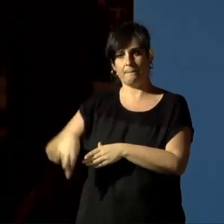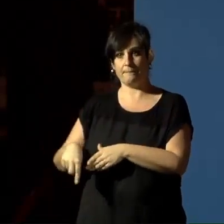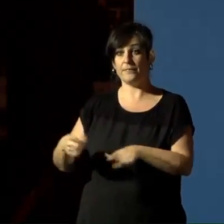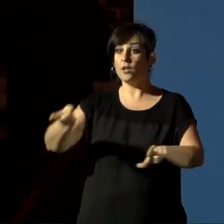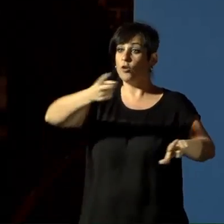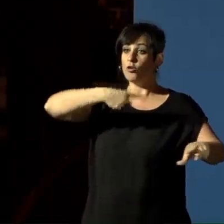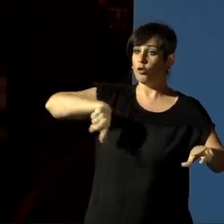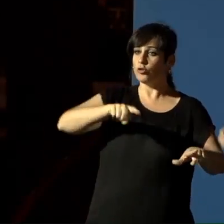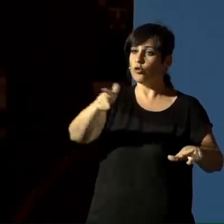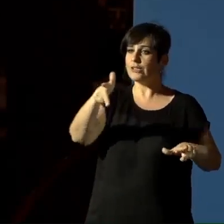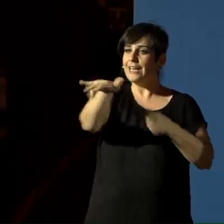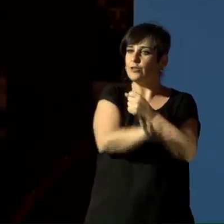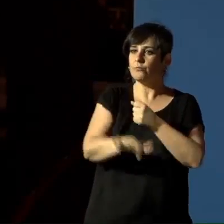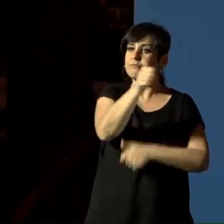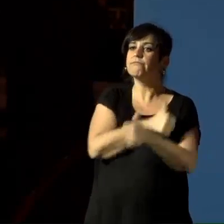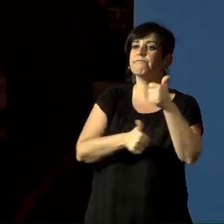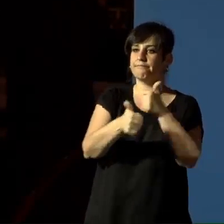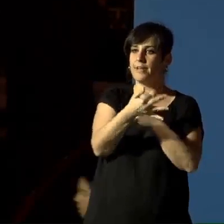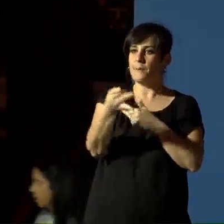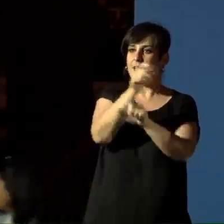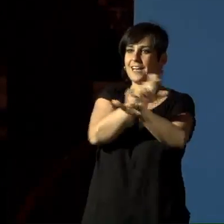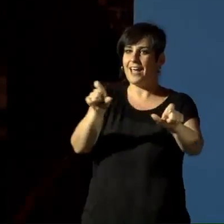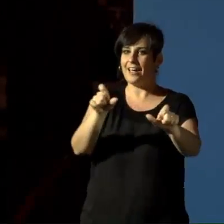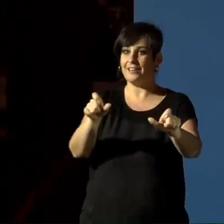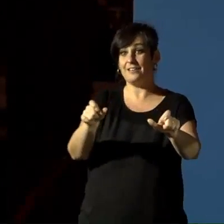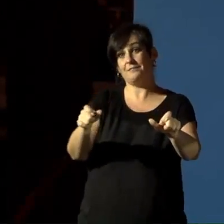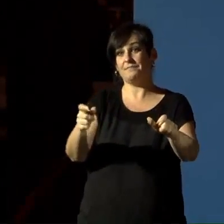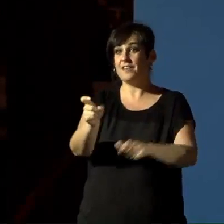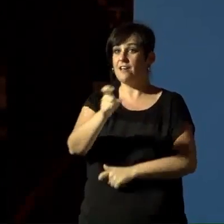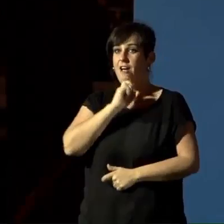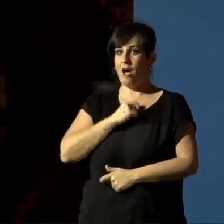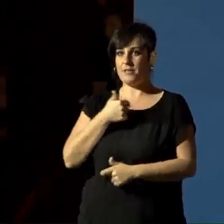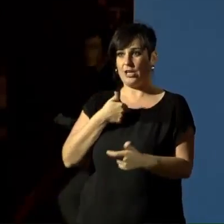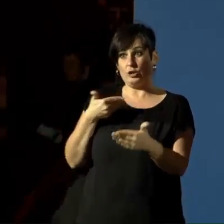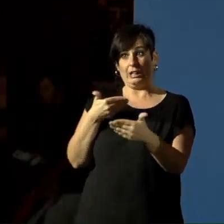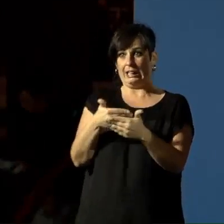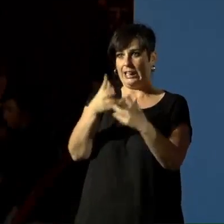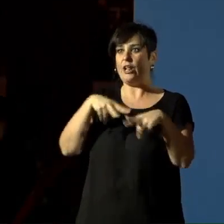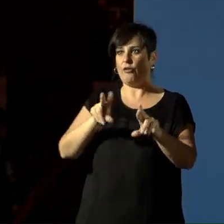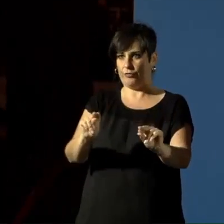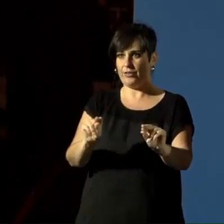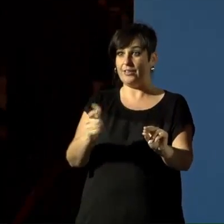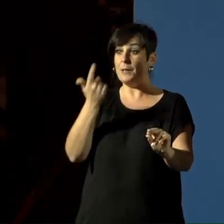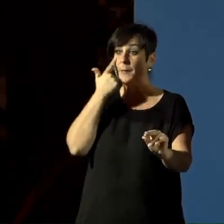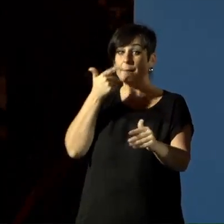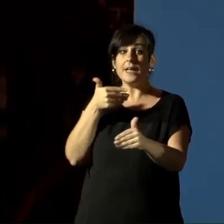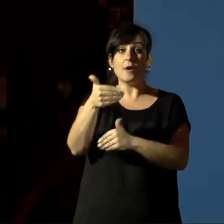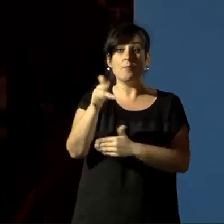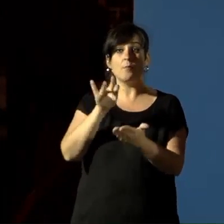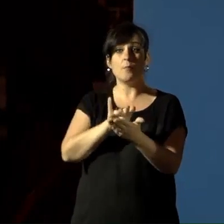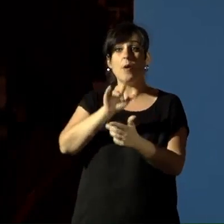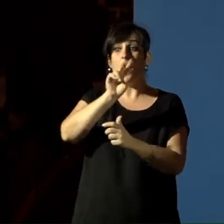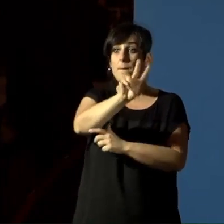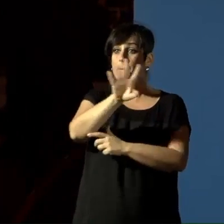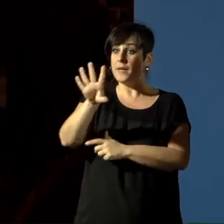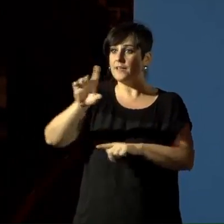son os dereitos fundamentais e a nosa xente. Dinme que vaya rematando e vou rematar. E mirade, o día 25